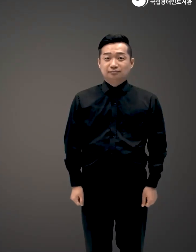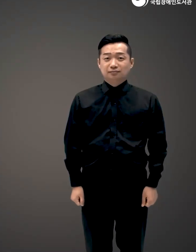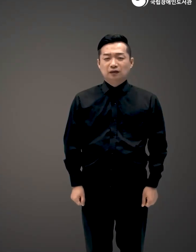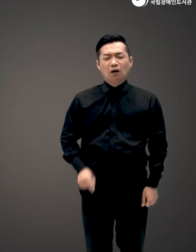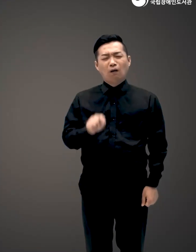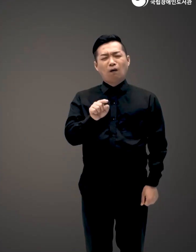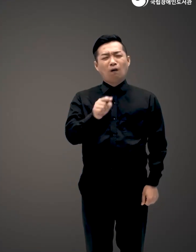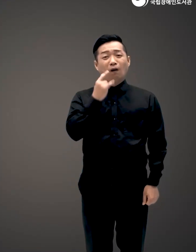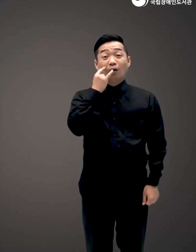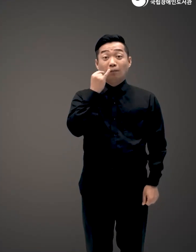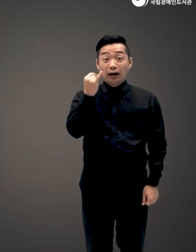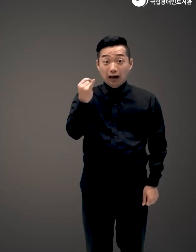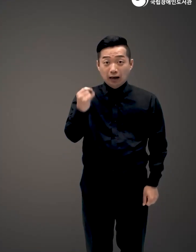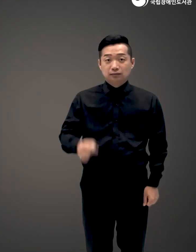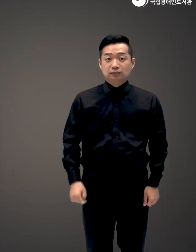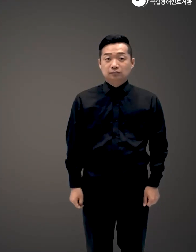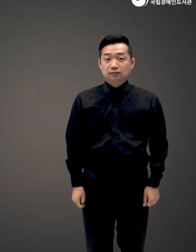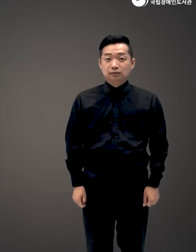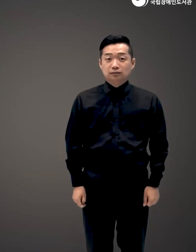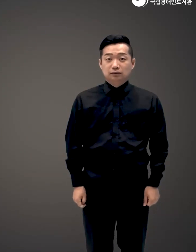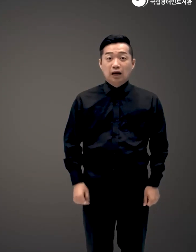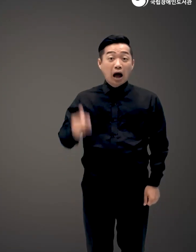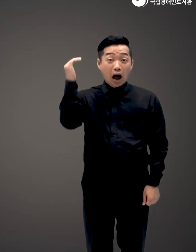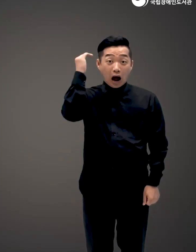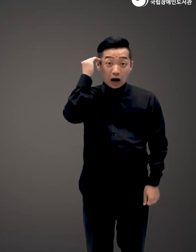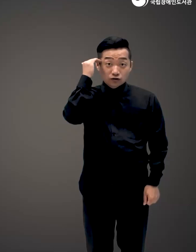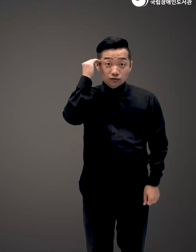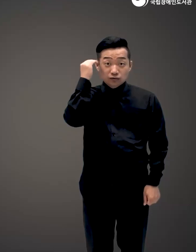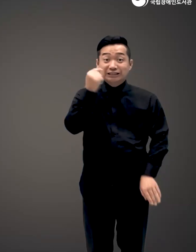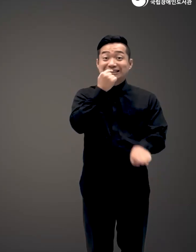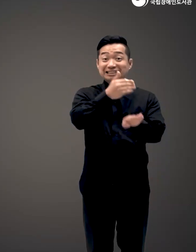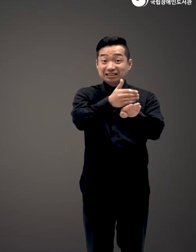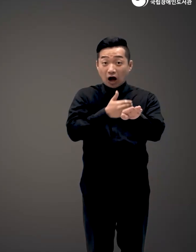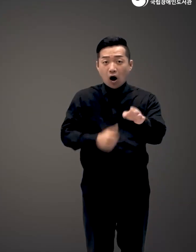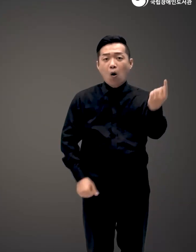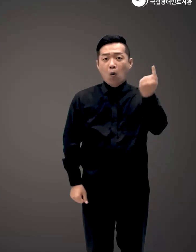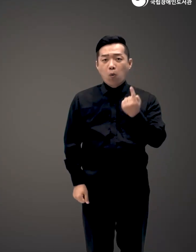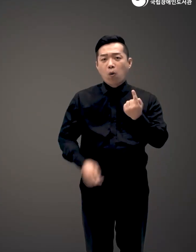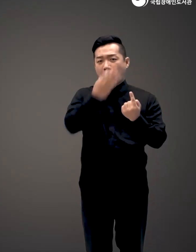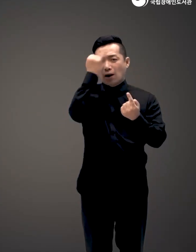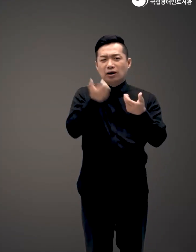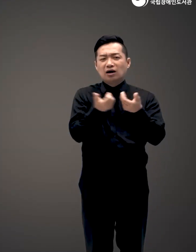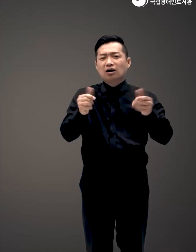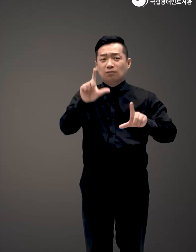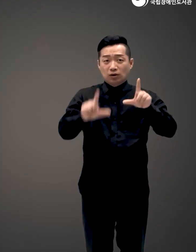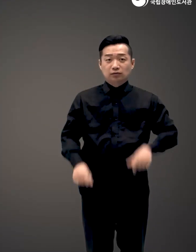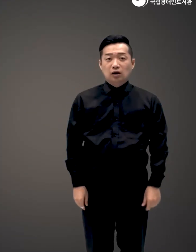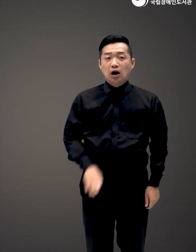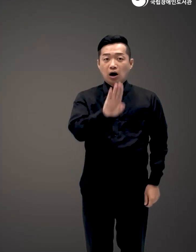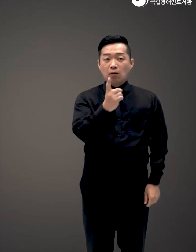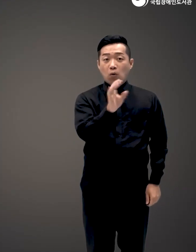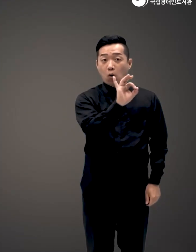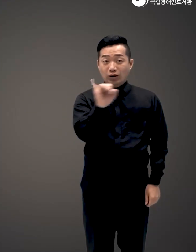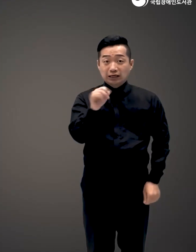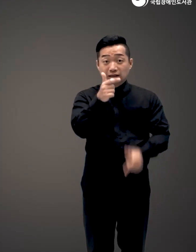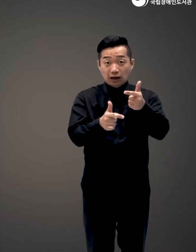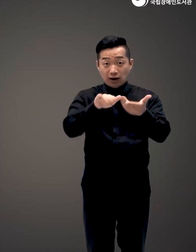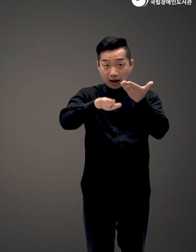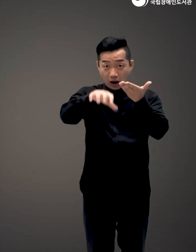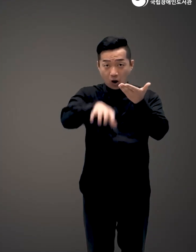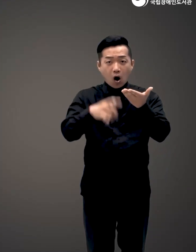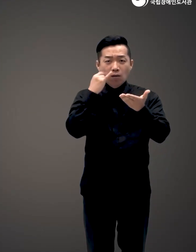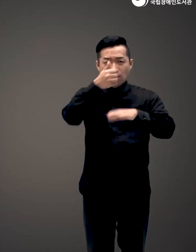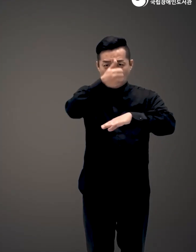그 엄마가 남한으로 내려올 때 할머니하고 헤어지던 장면. 봉이나무 아래에서